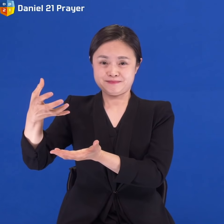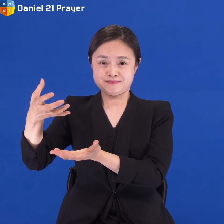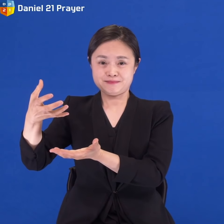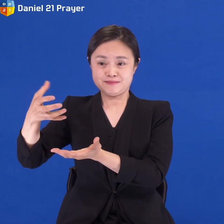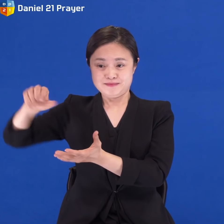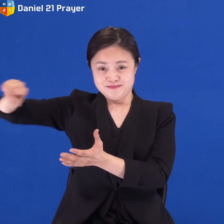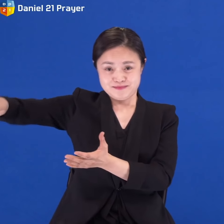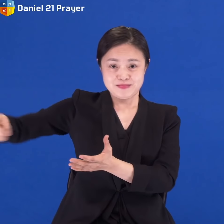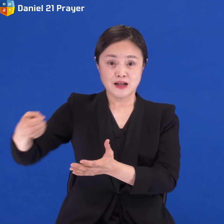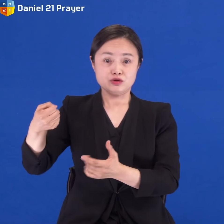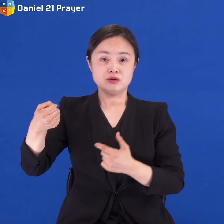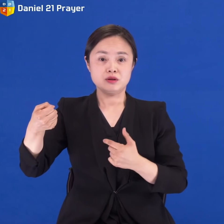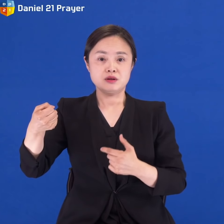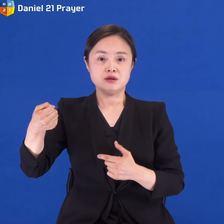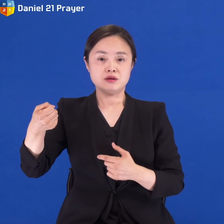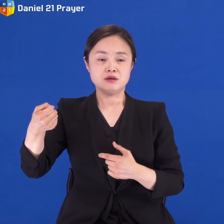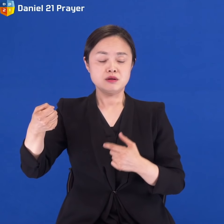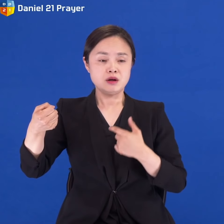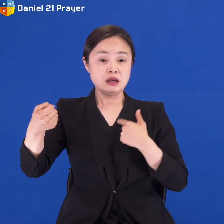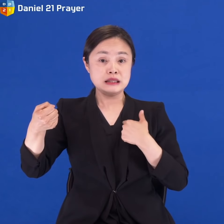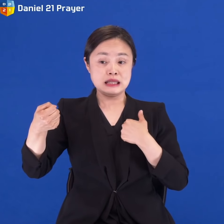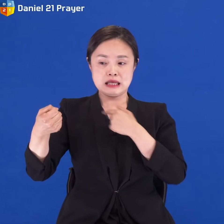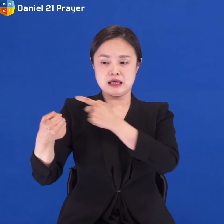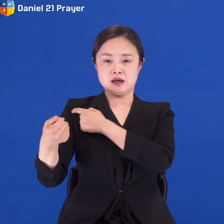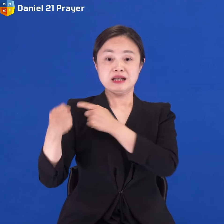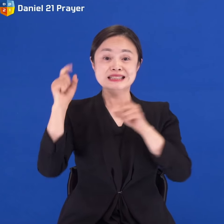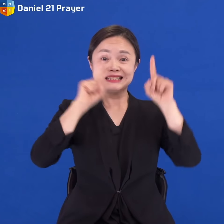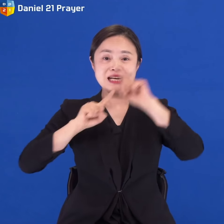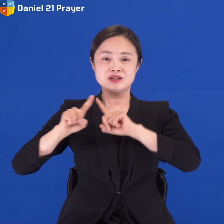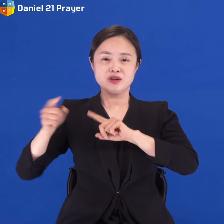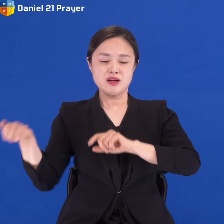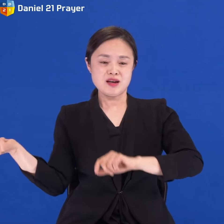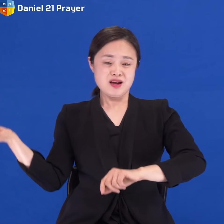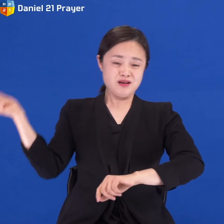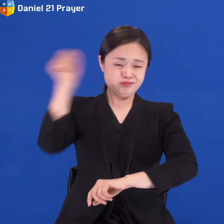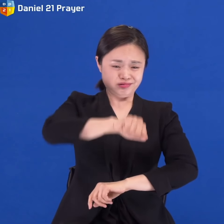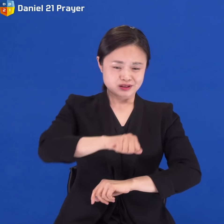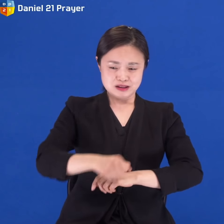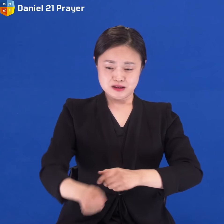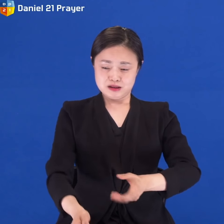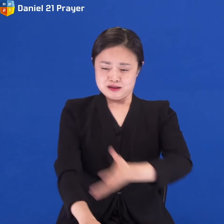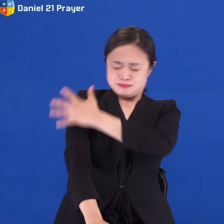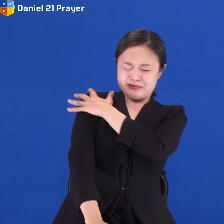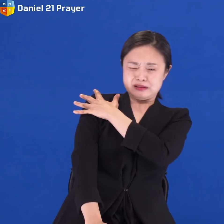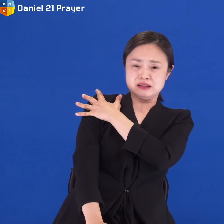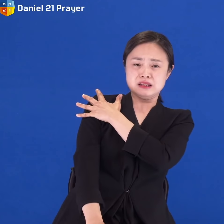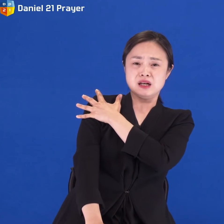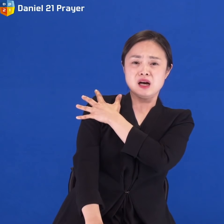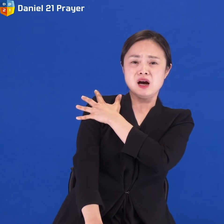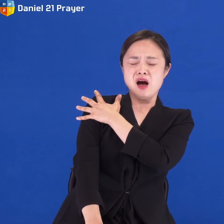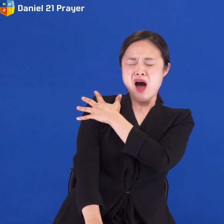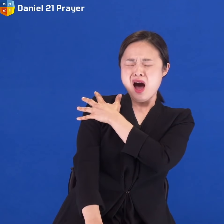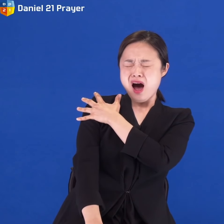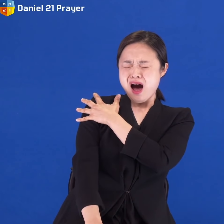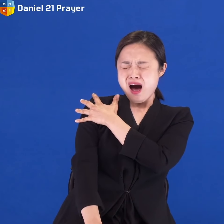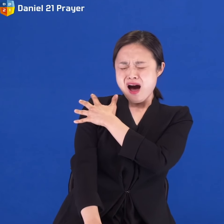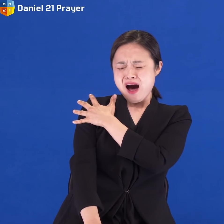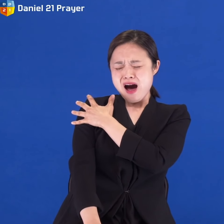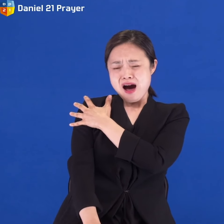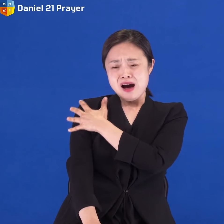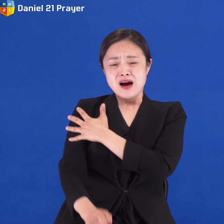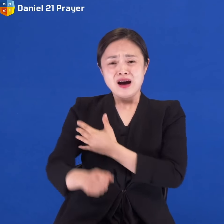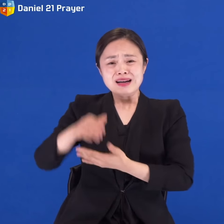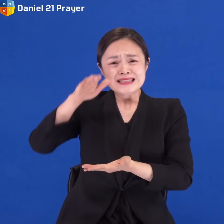바가지 제 3도 화상 이상의 부위에 부었습니다. 노란 단백질이 흐르는 그